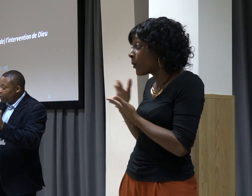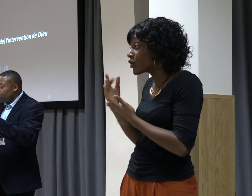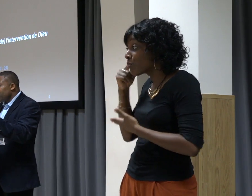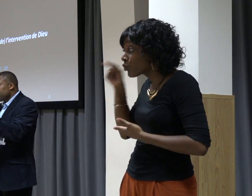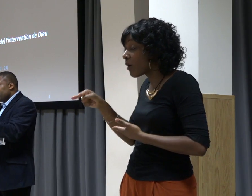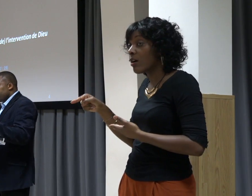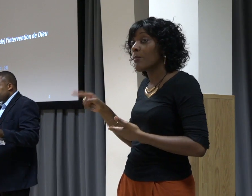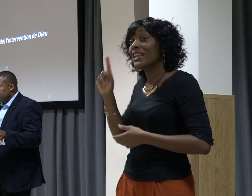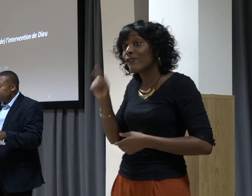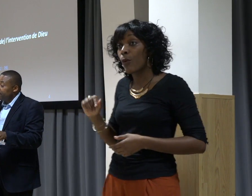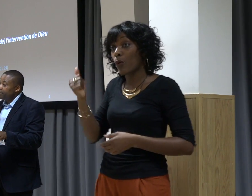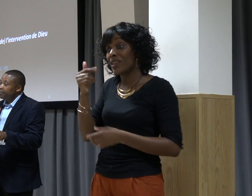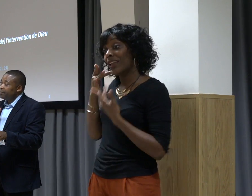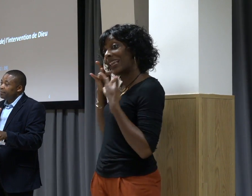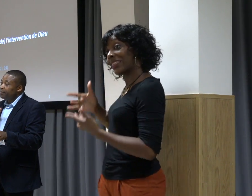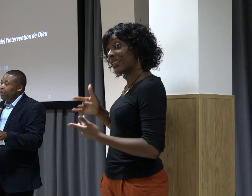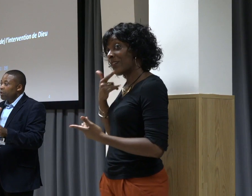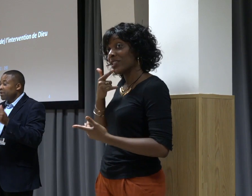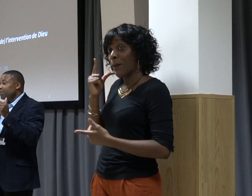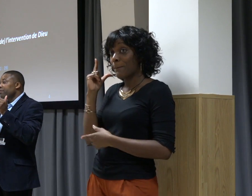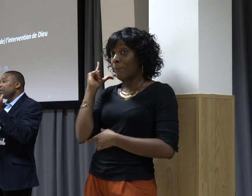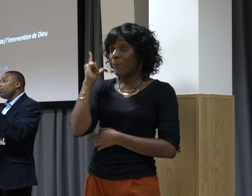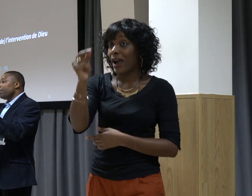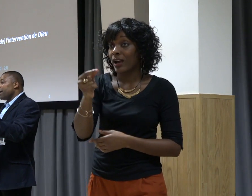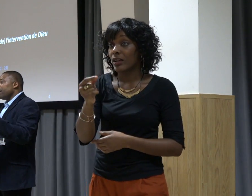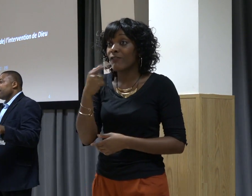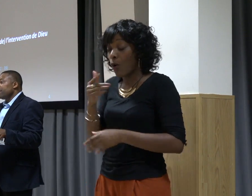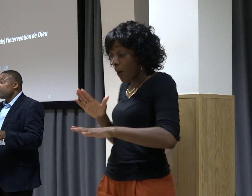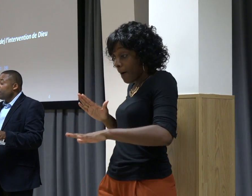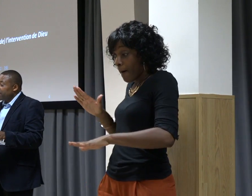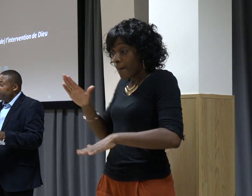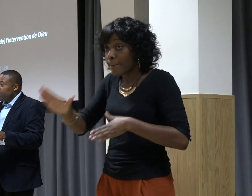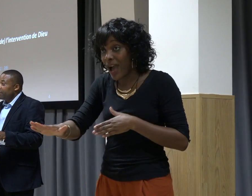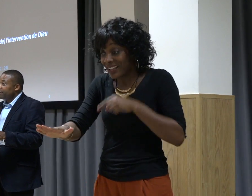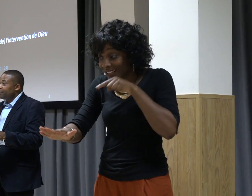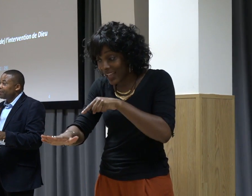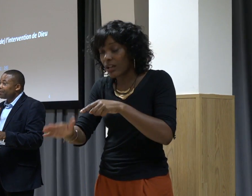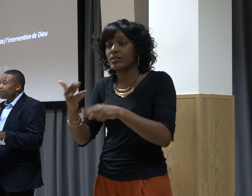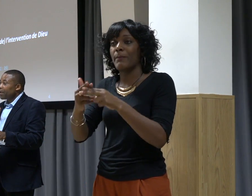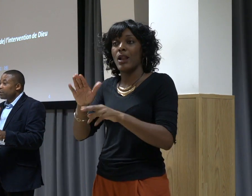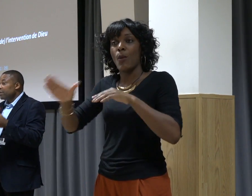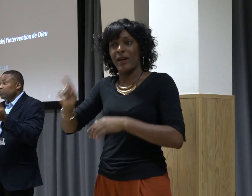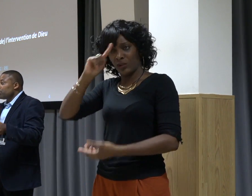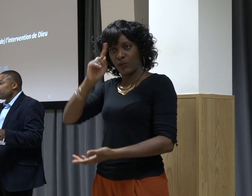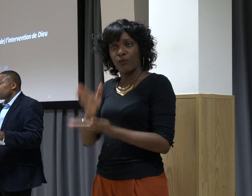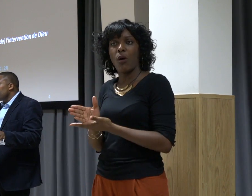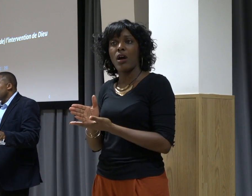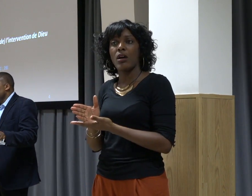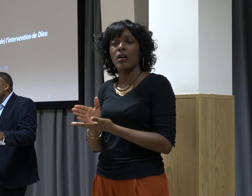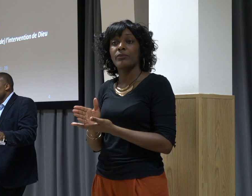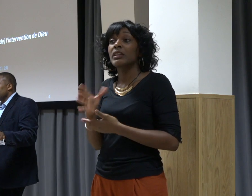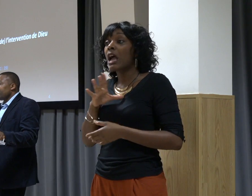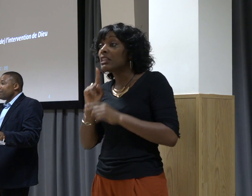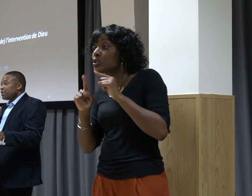chose, commence par partir. Commence par faire le pas qui est un pas de foi. Peut-être des choses que tu ne comprends